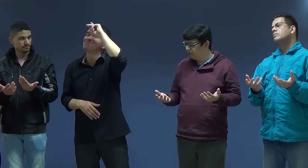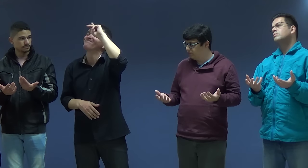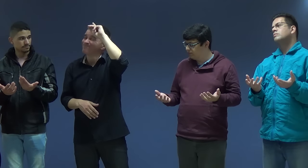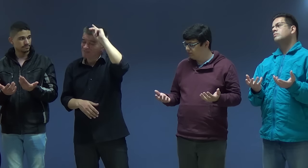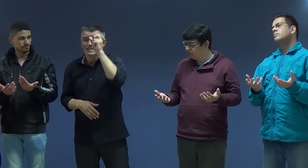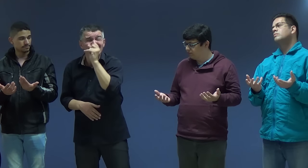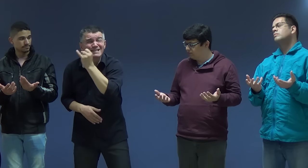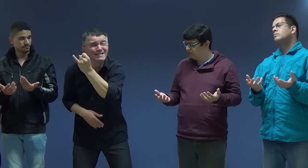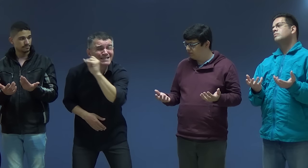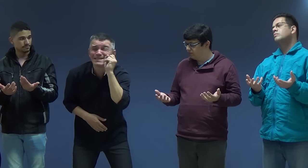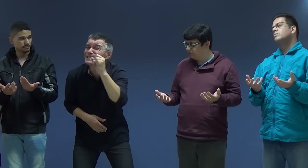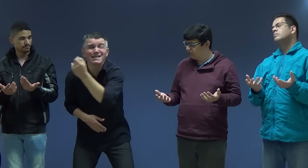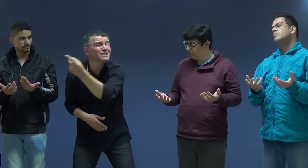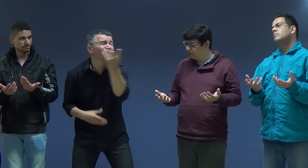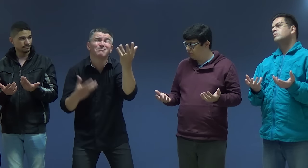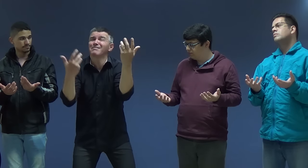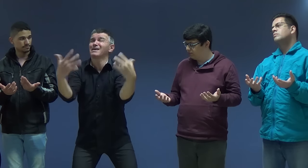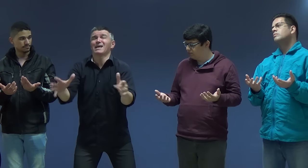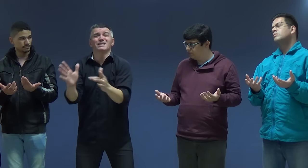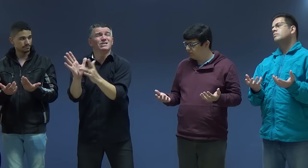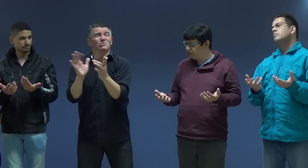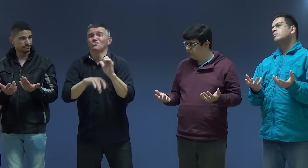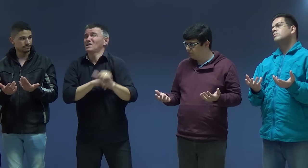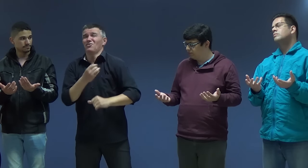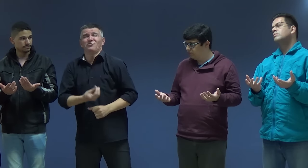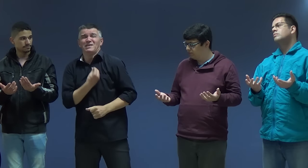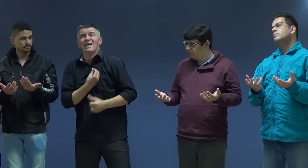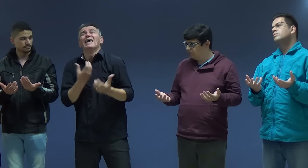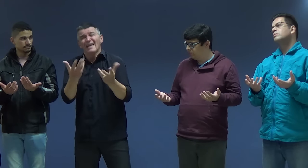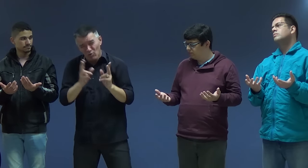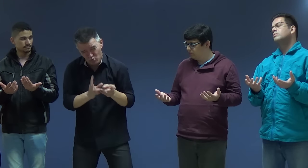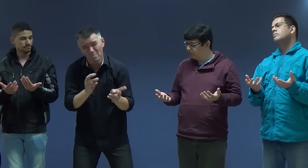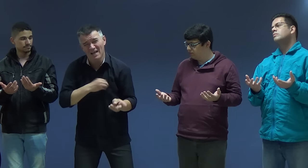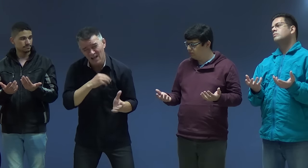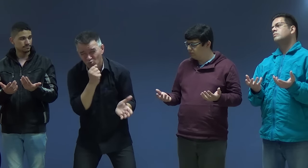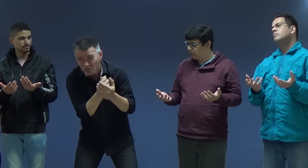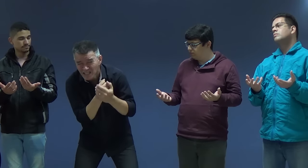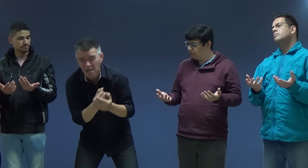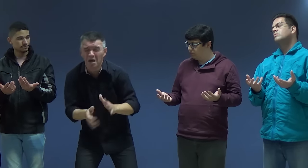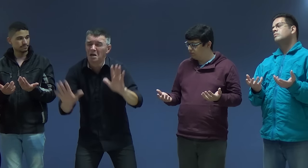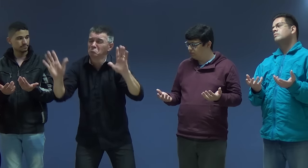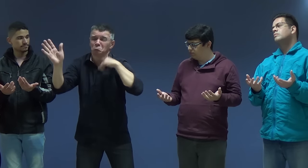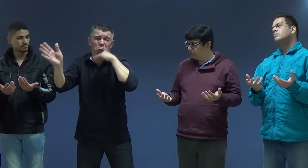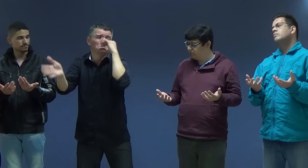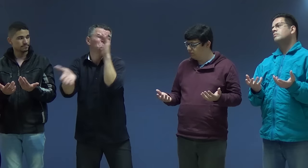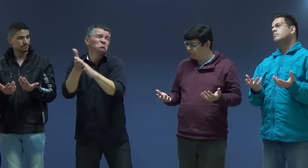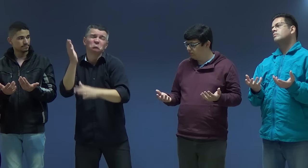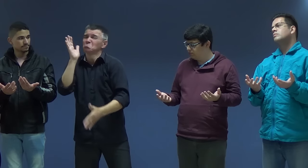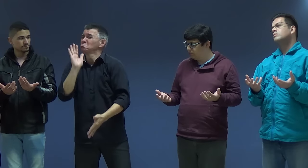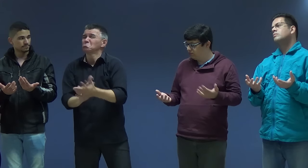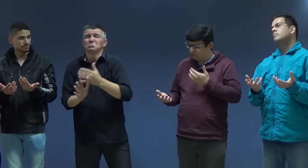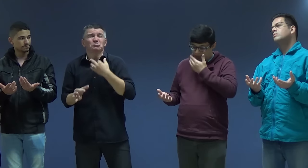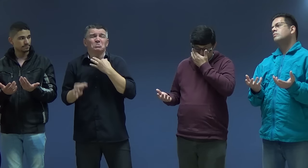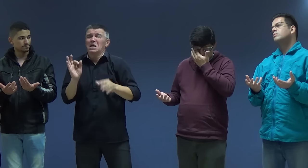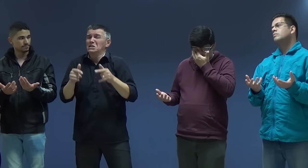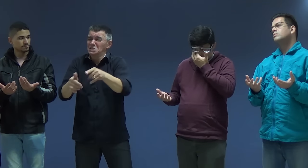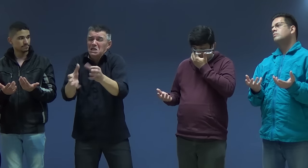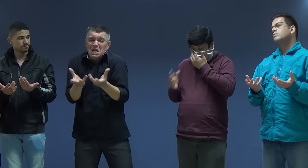Pai, cada um. E se a pessoa não quer mudar de vida, quer continuar no pecado, a gente infelizmente não